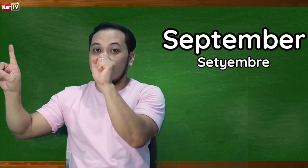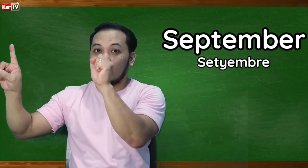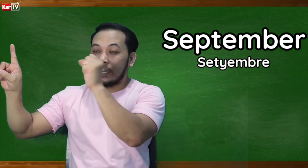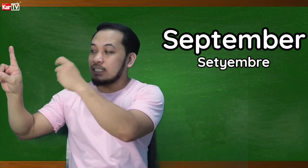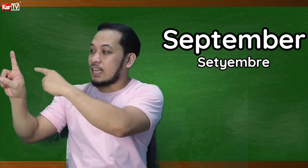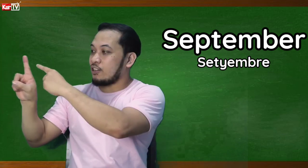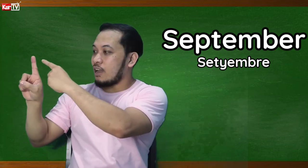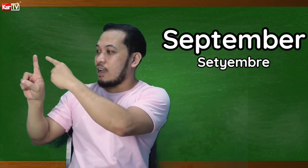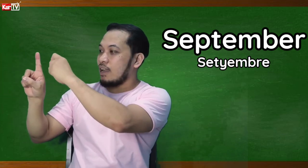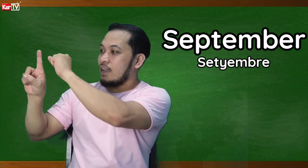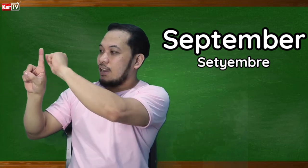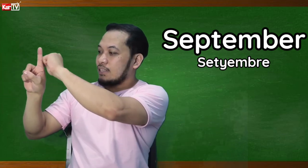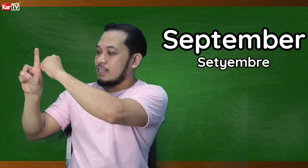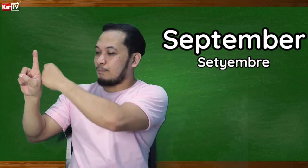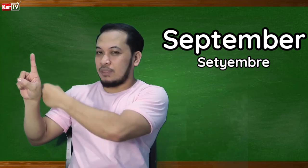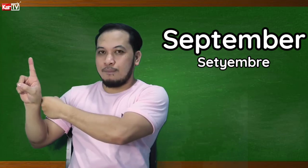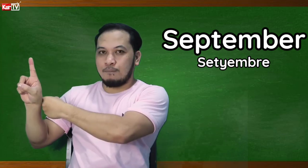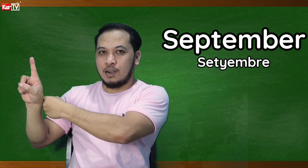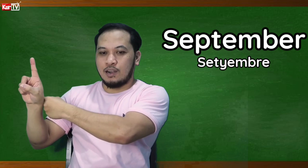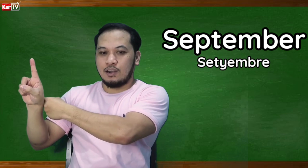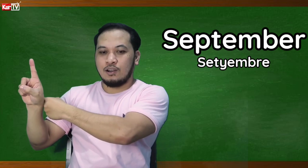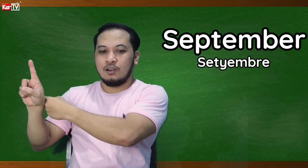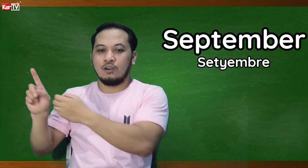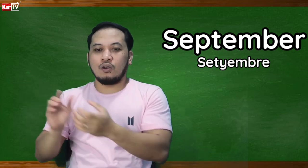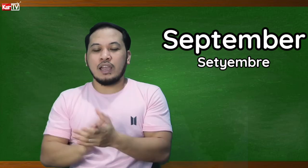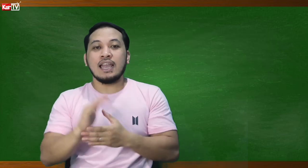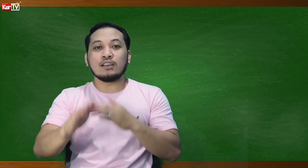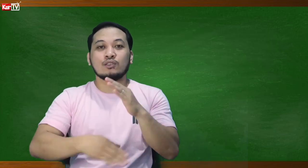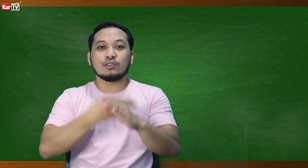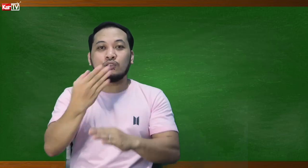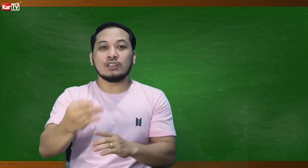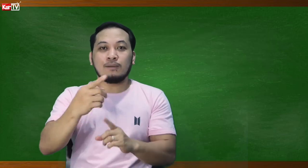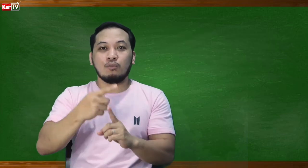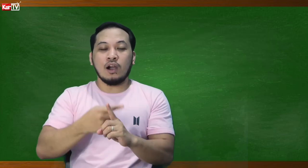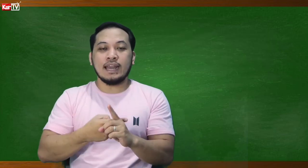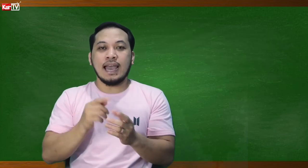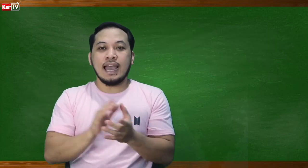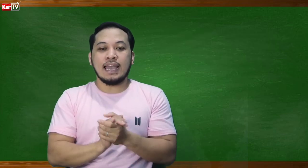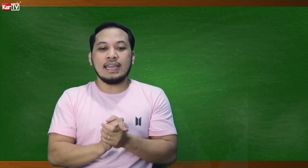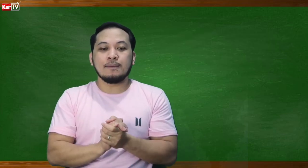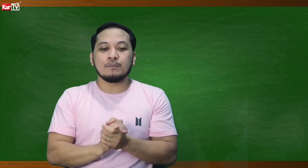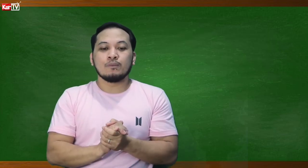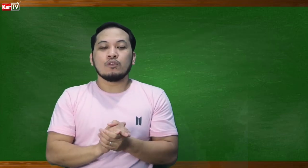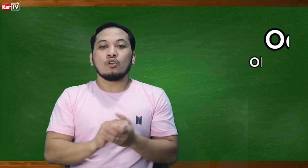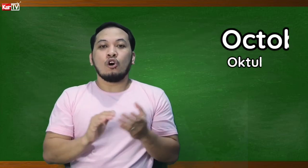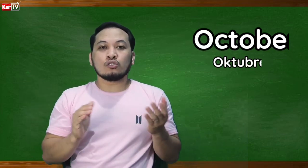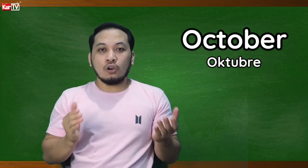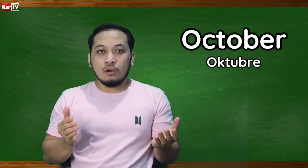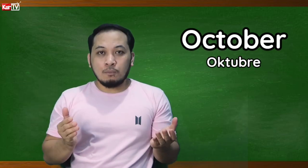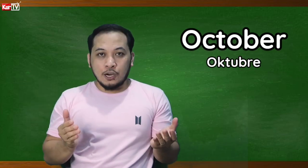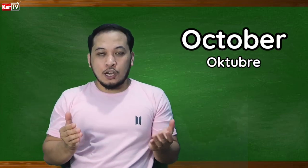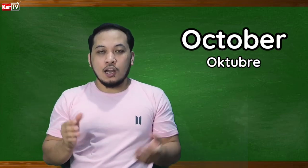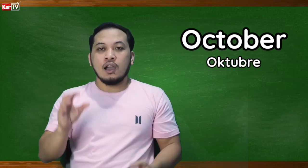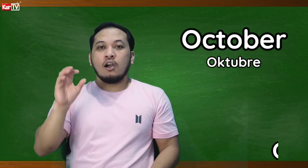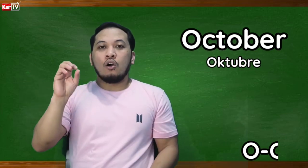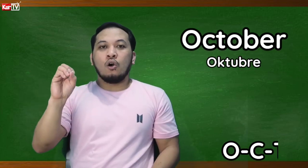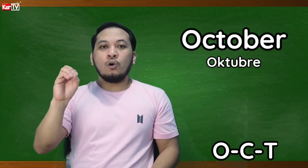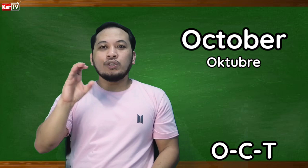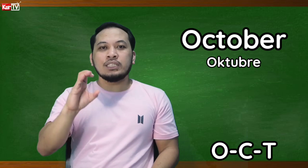letter S tayo ha, September. Okay, ang susunod na buwan ay October,